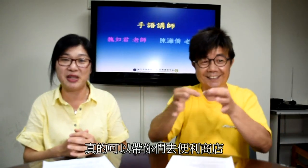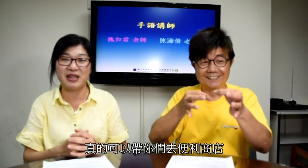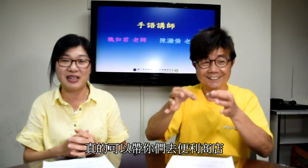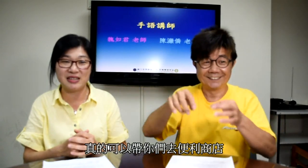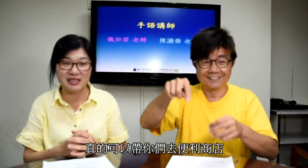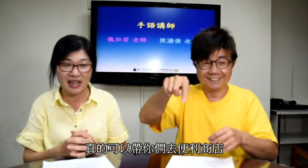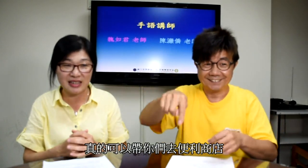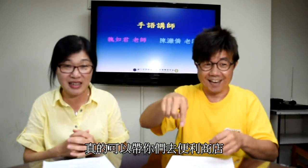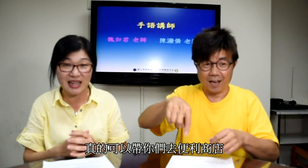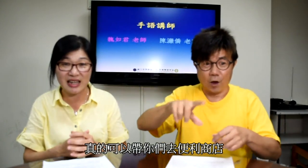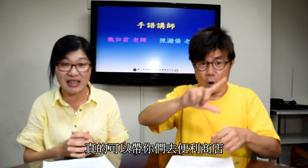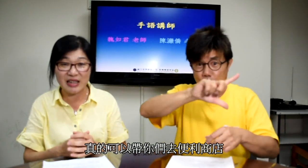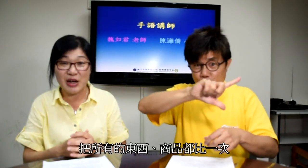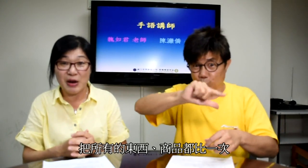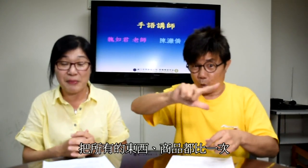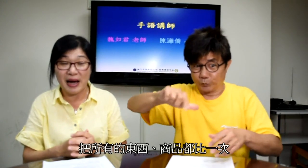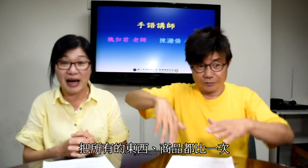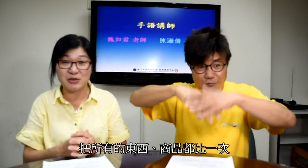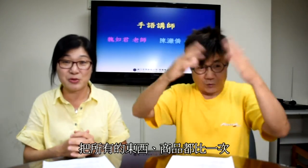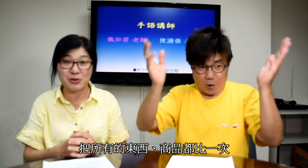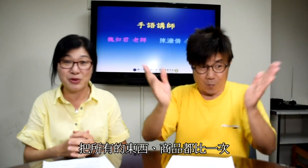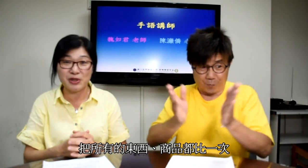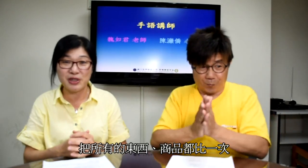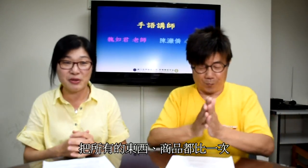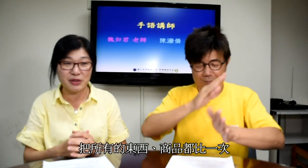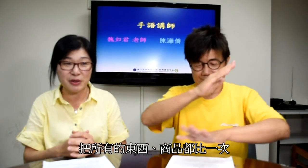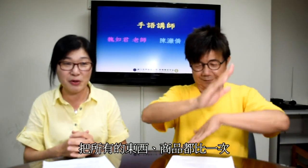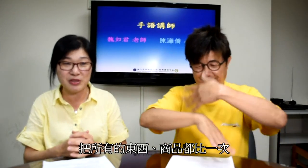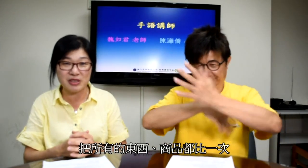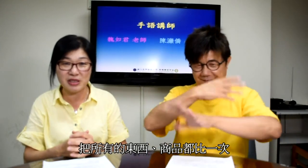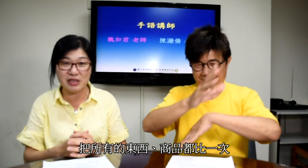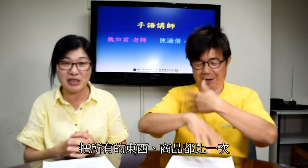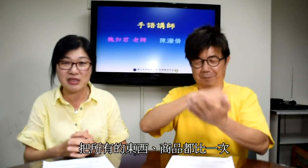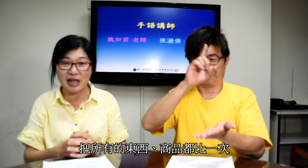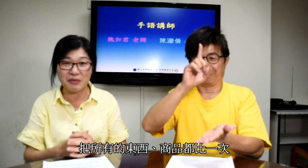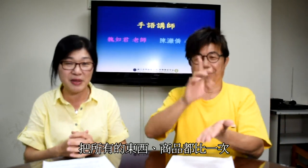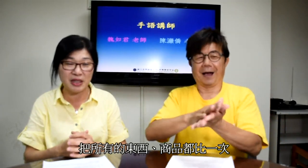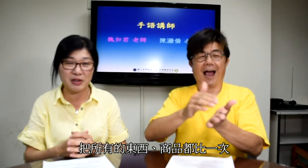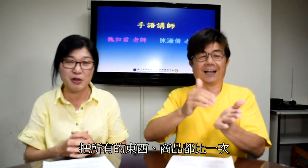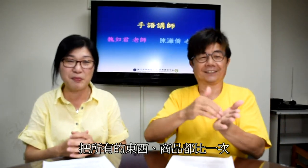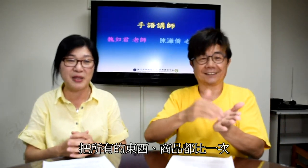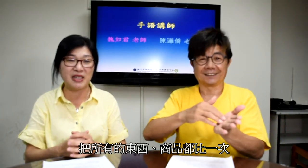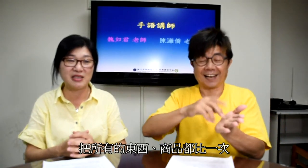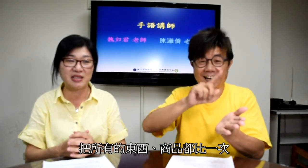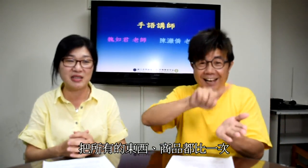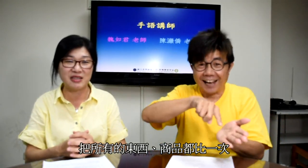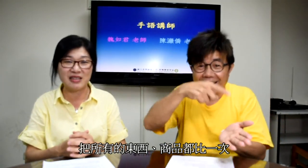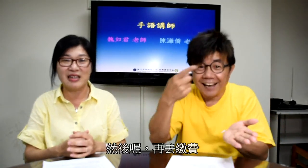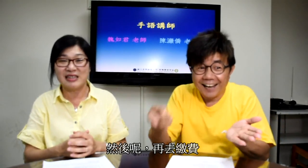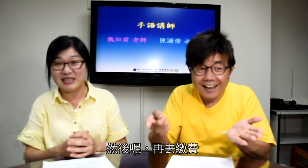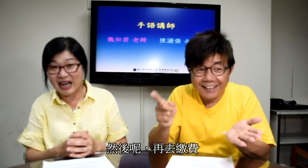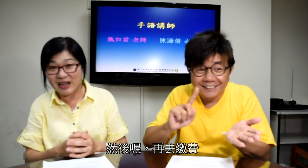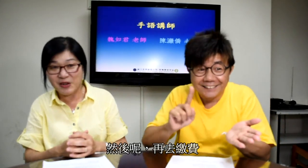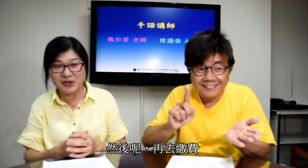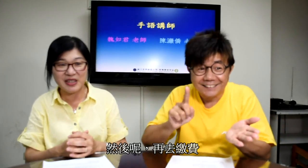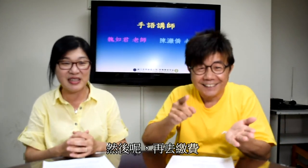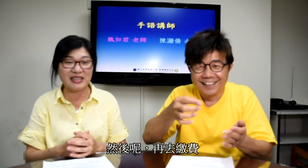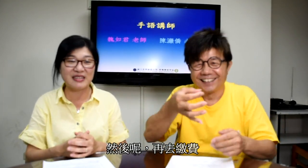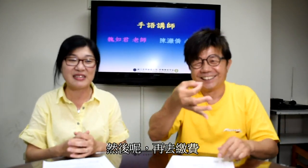利商店，把所有的东西商品都比一次，然后呢再